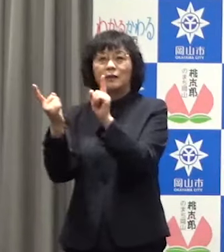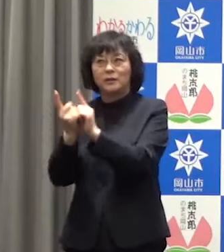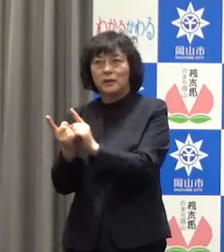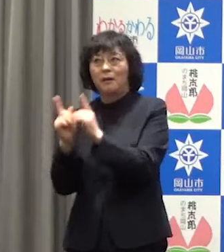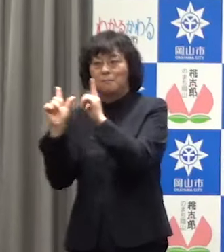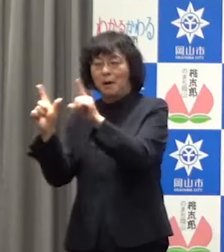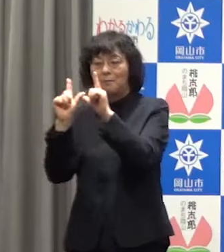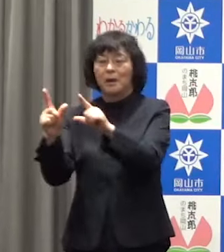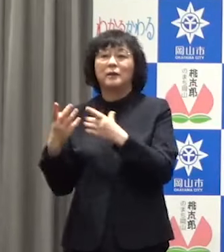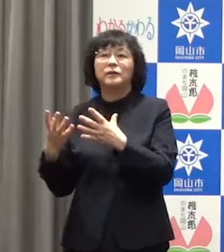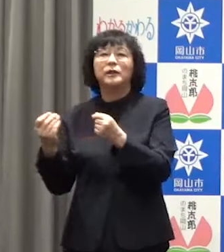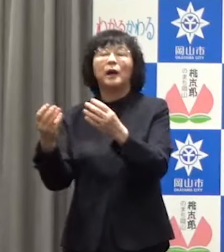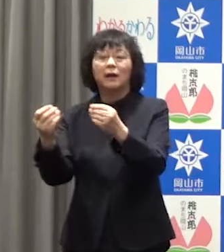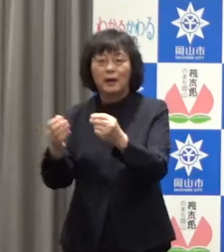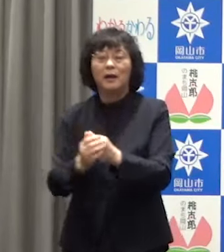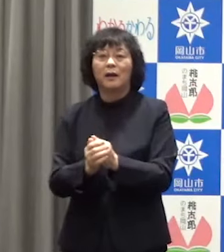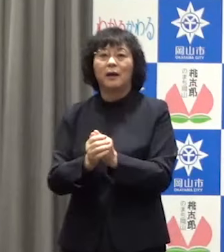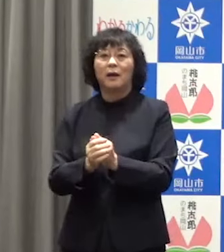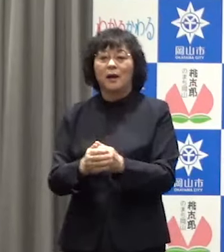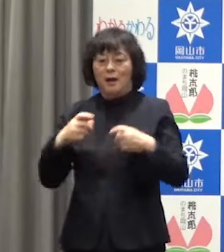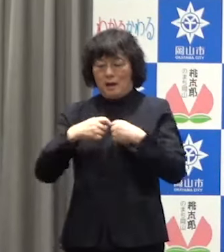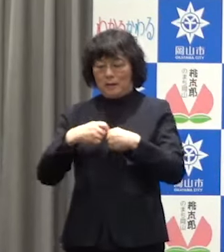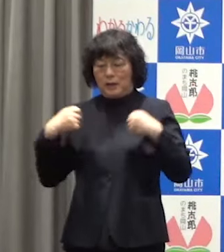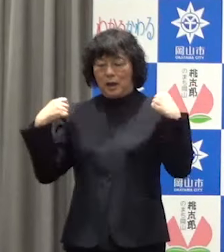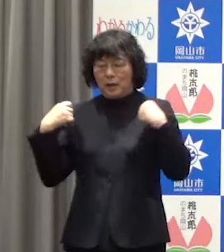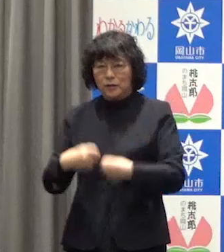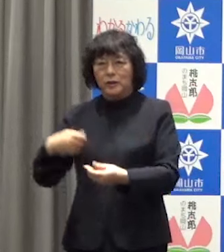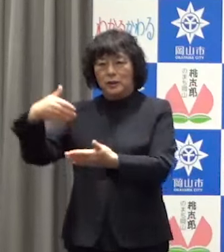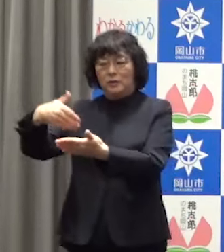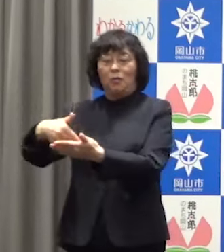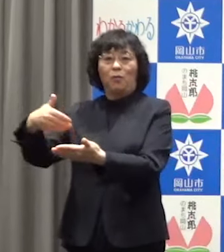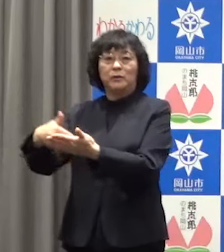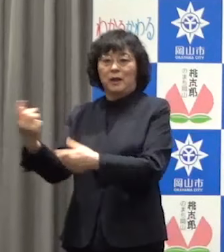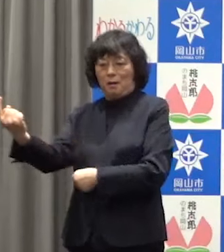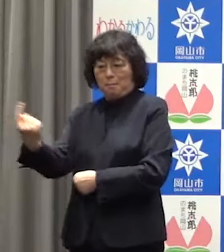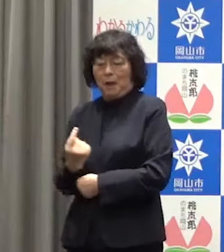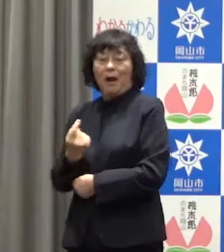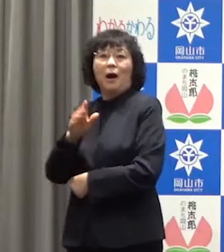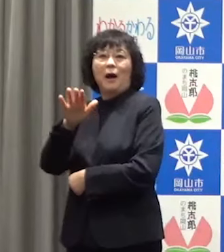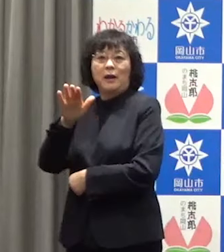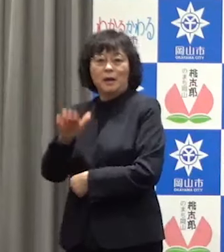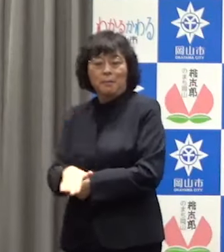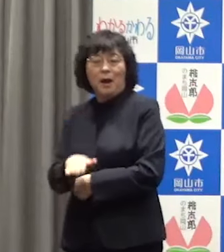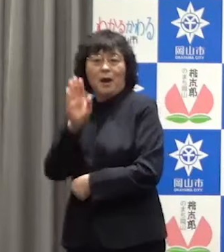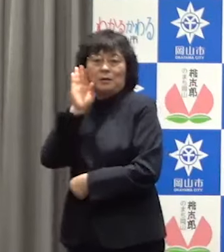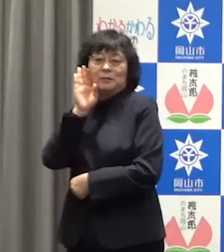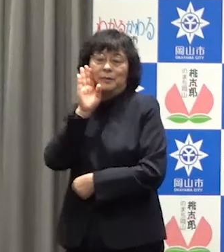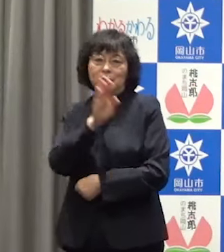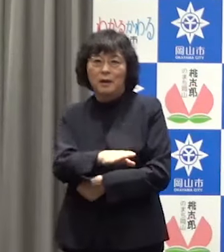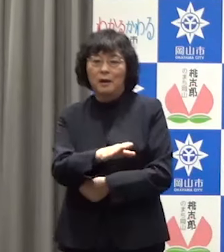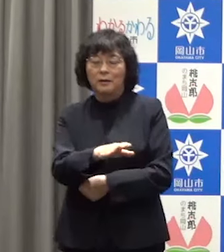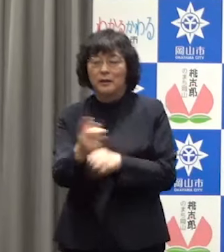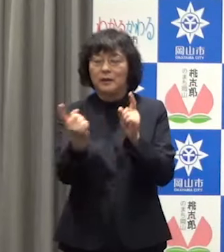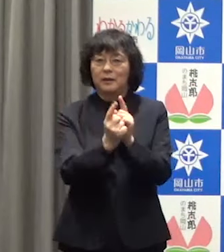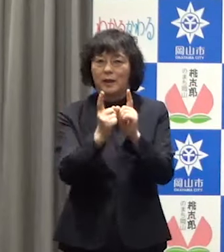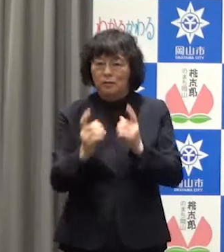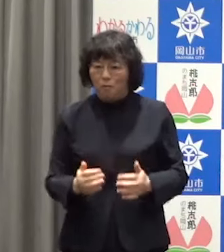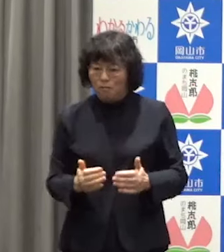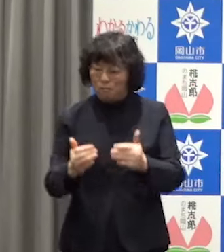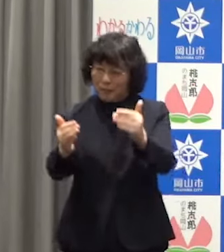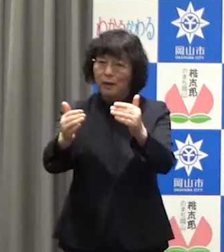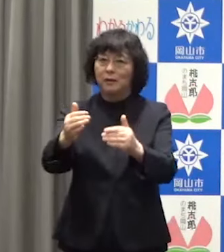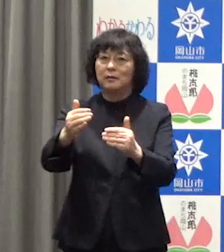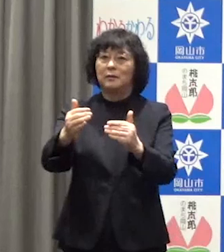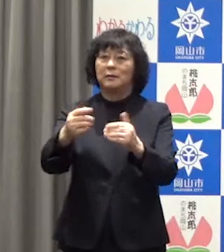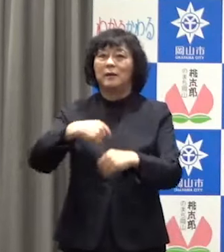援が要請が正式に来ればできるだけ迅速に対応できるような形を各部局とともに一緒に進めている